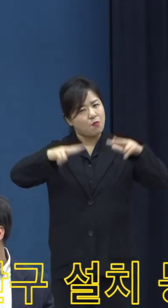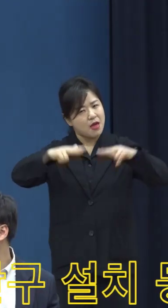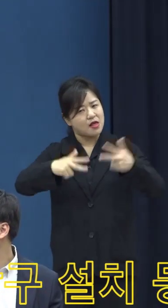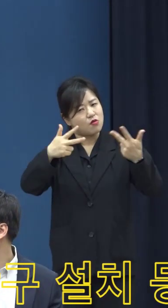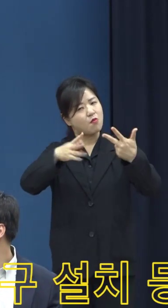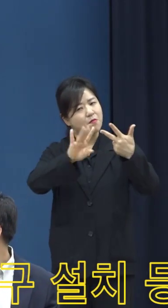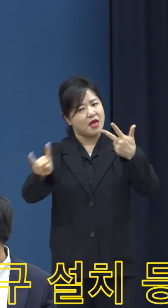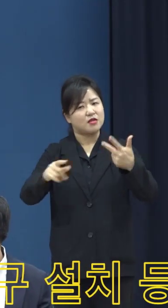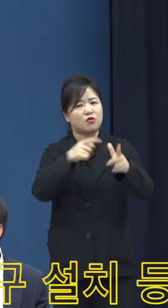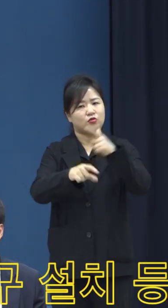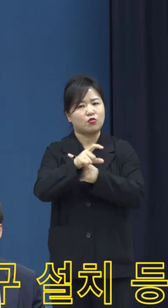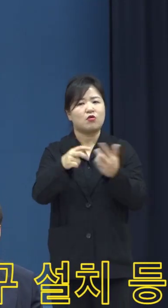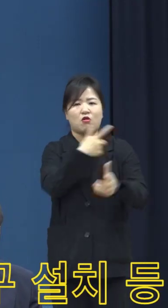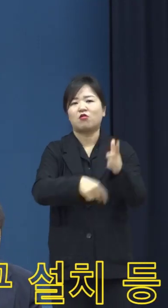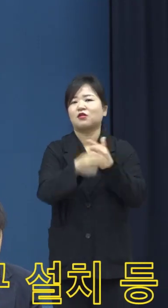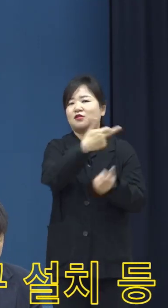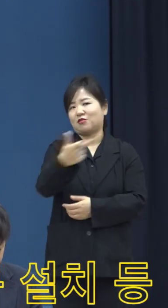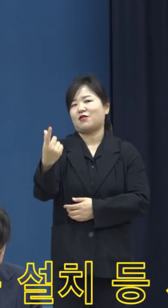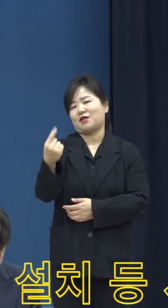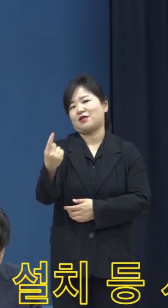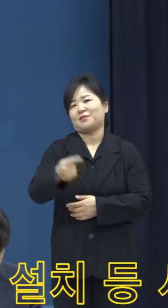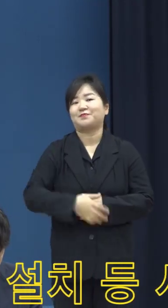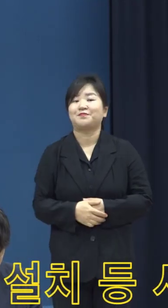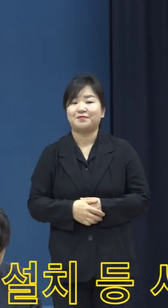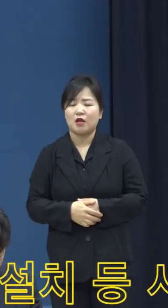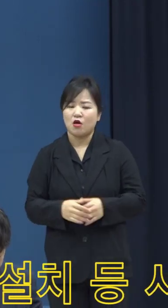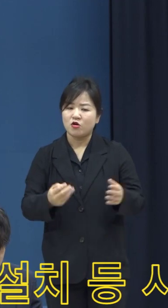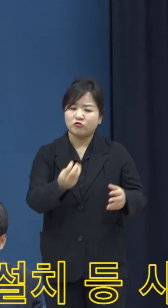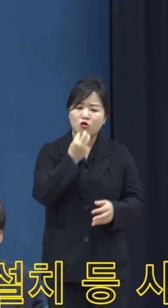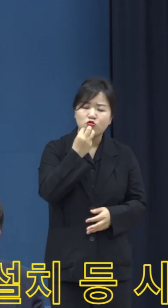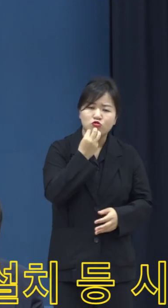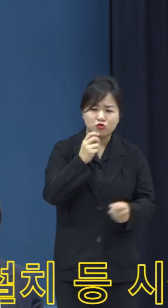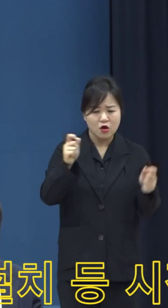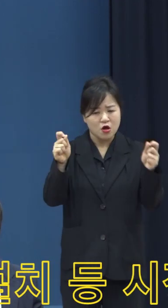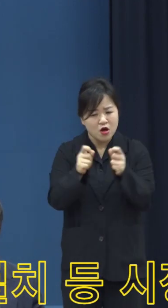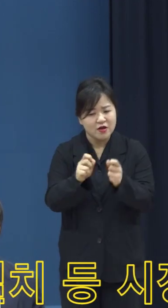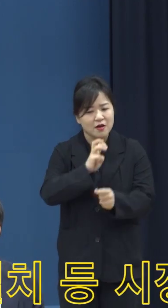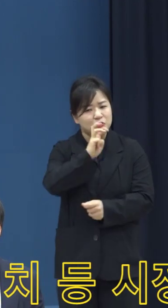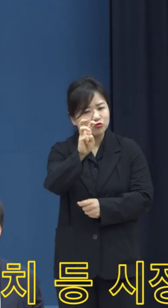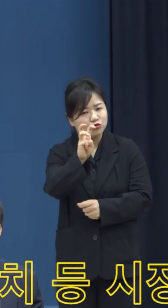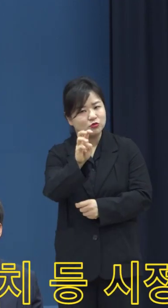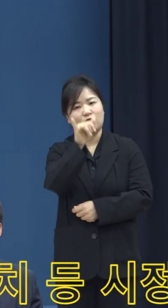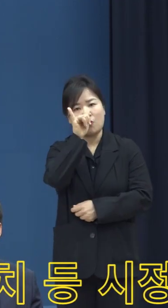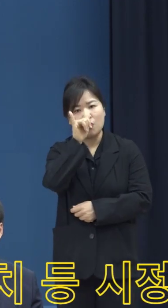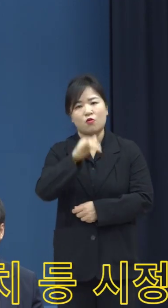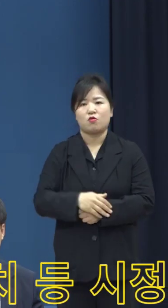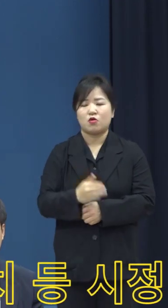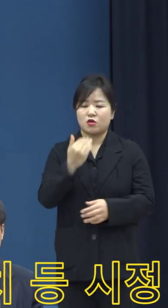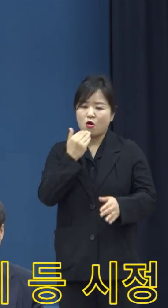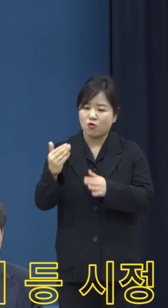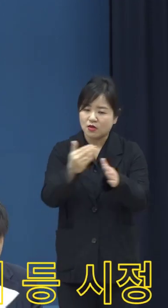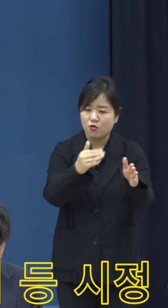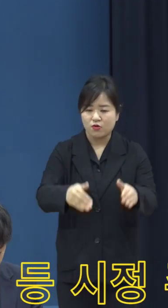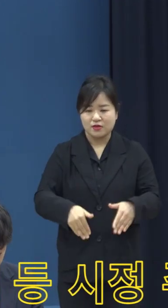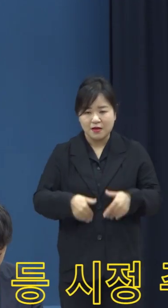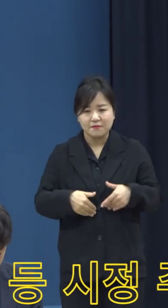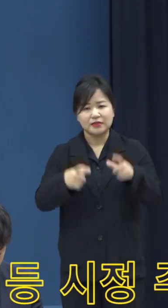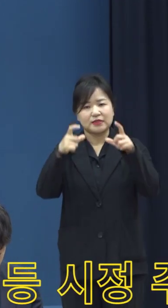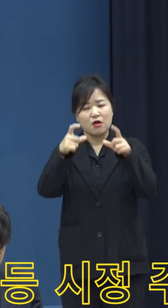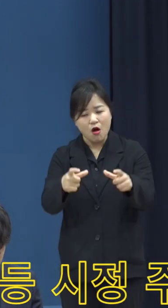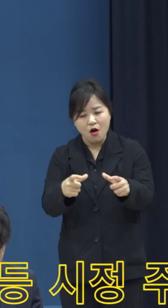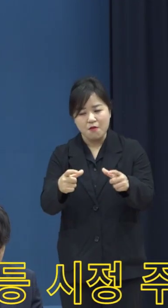우리 화성입니다. 화성에는 서울에서 30분 내지 1시간 거리에 있고 경기도의 서남부의